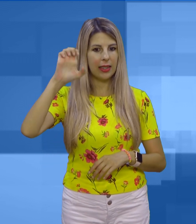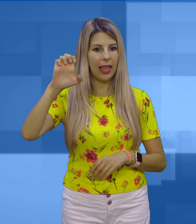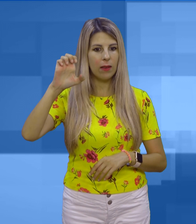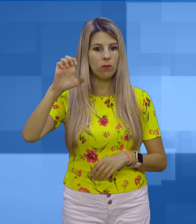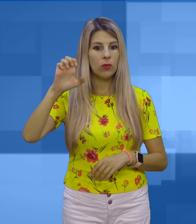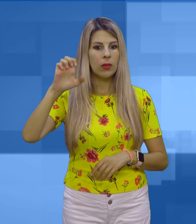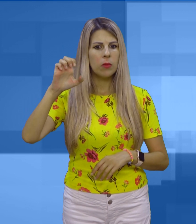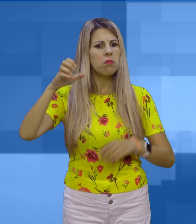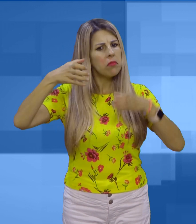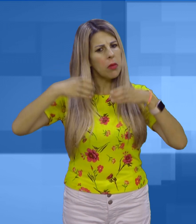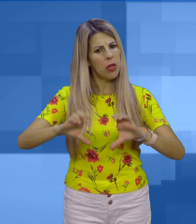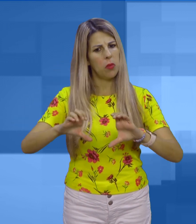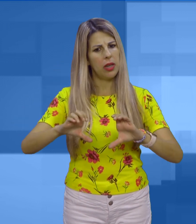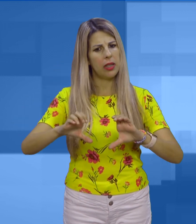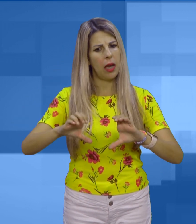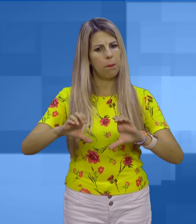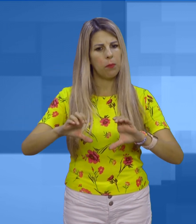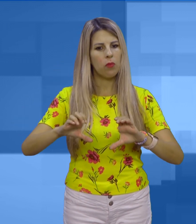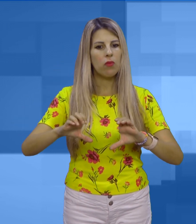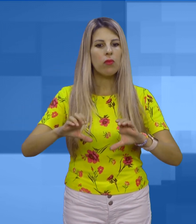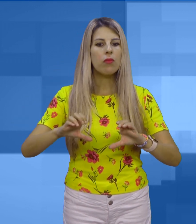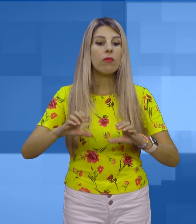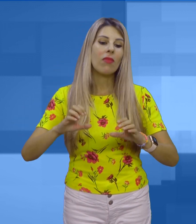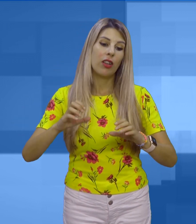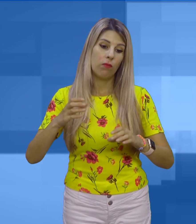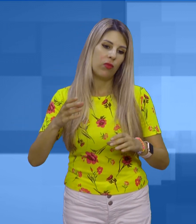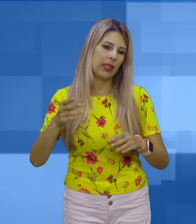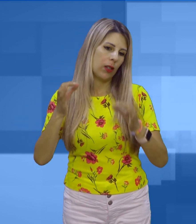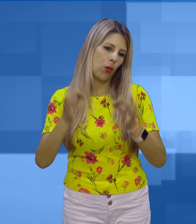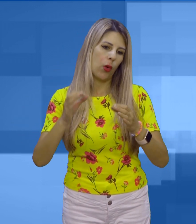Certo, il problema rimarrà endemico per il territorio regionale.